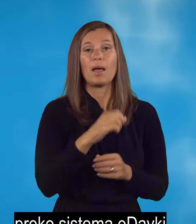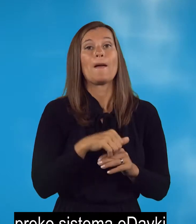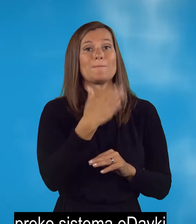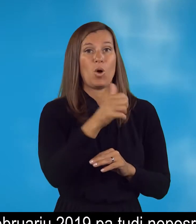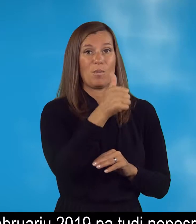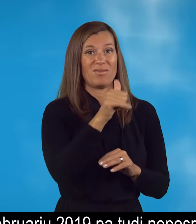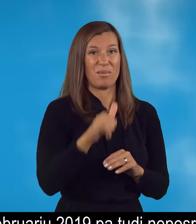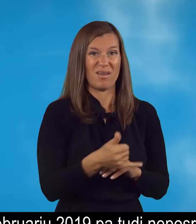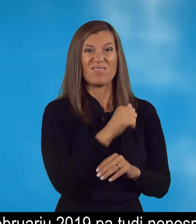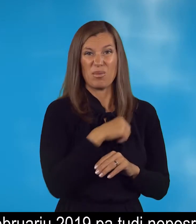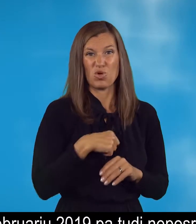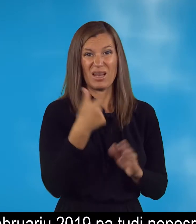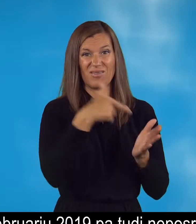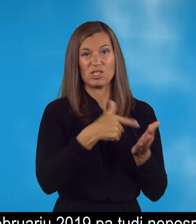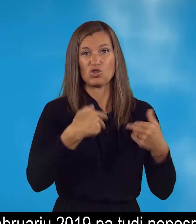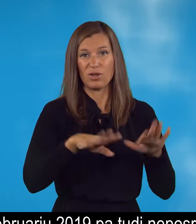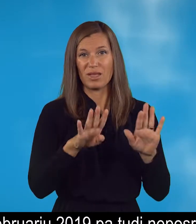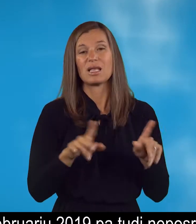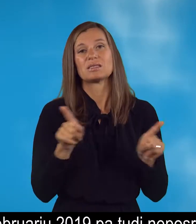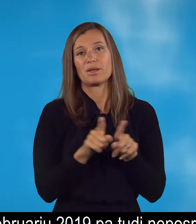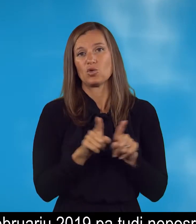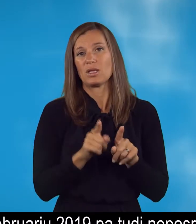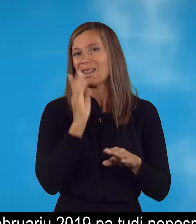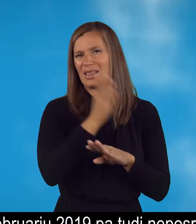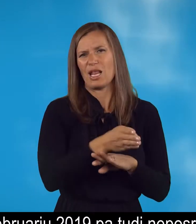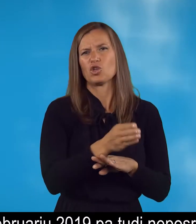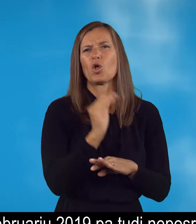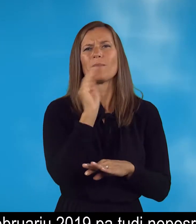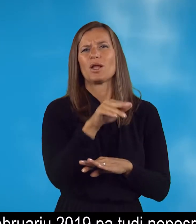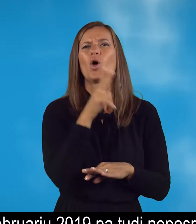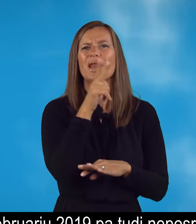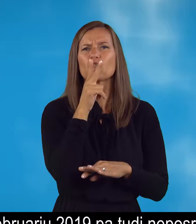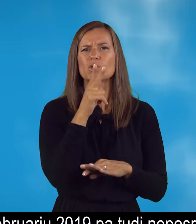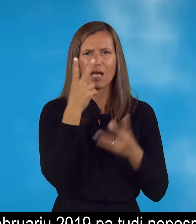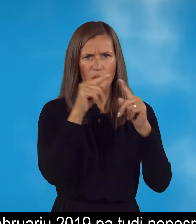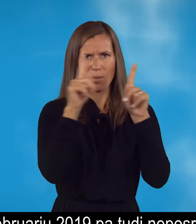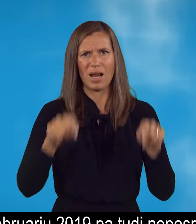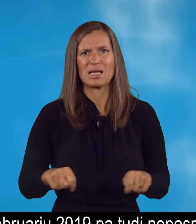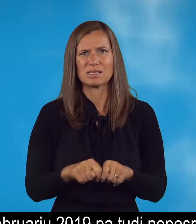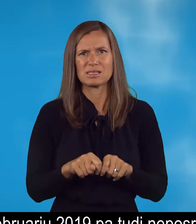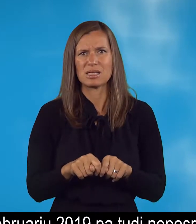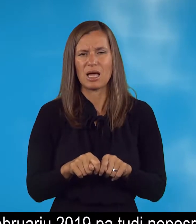Po 1. februarju 2019 pa tudi neposredno preko elektronskega obrazca